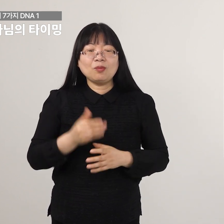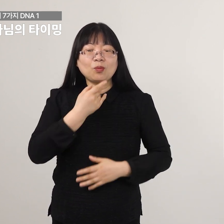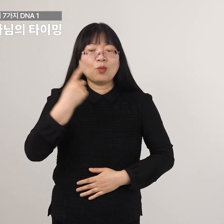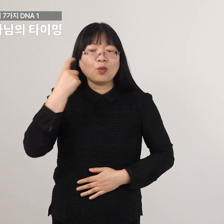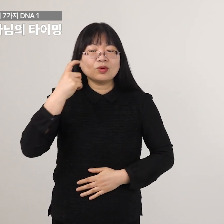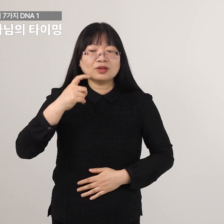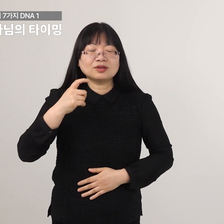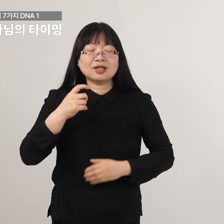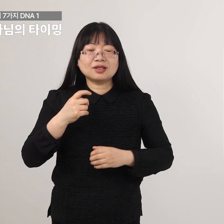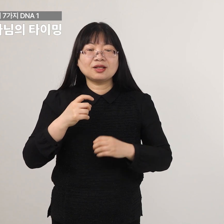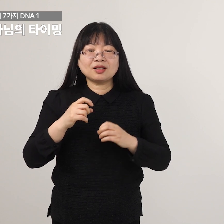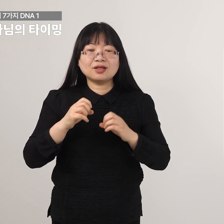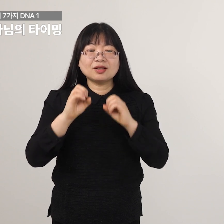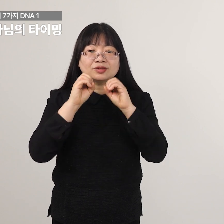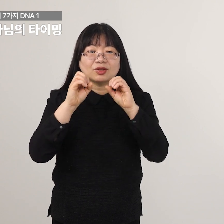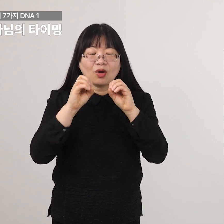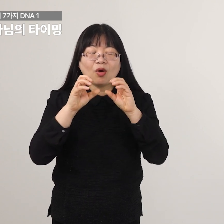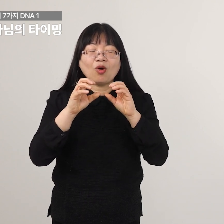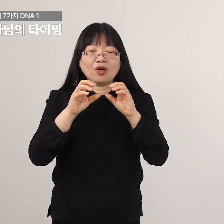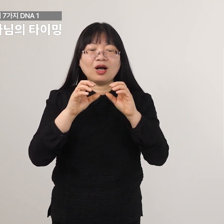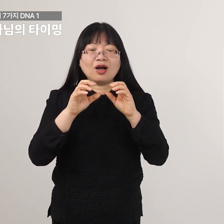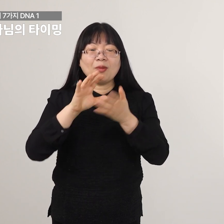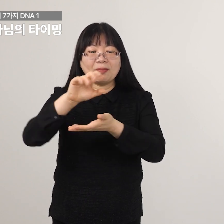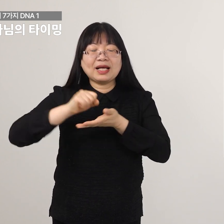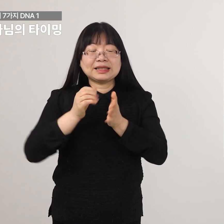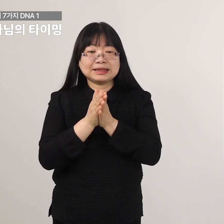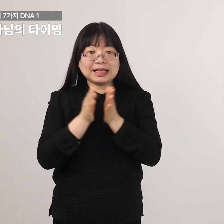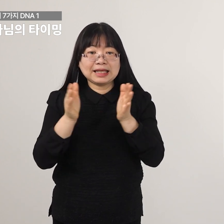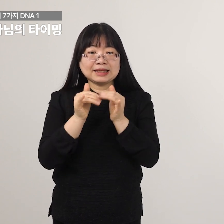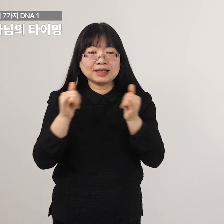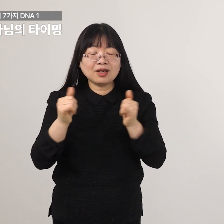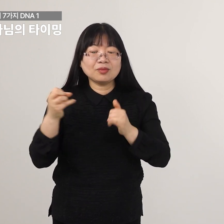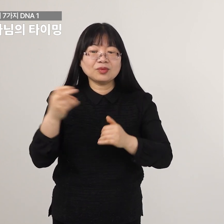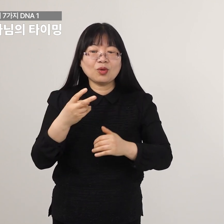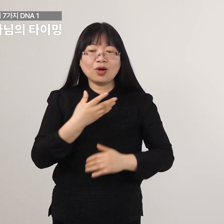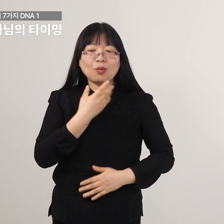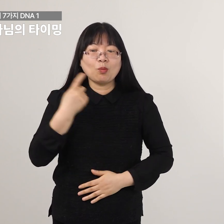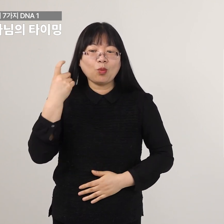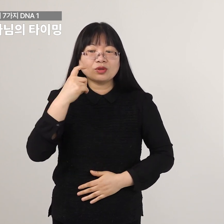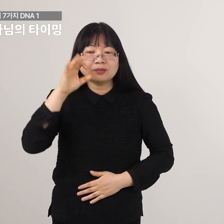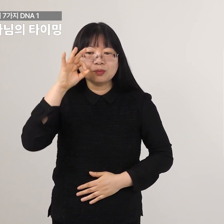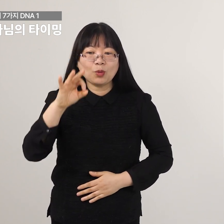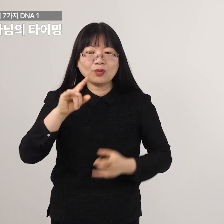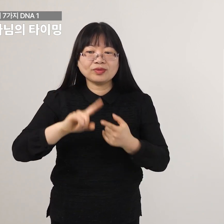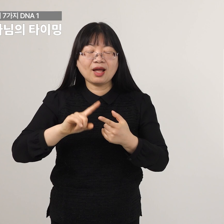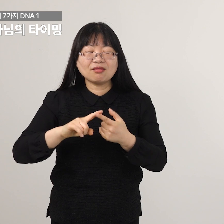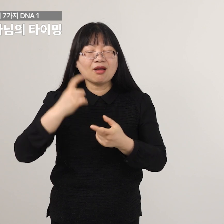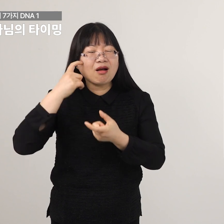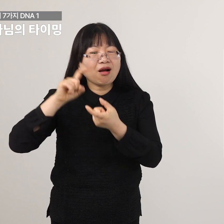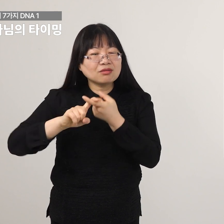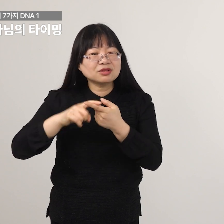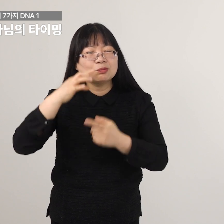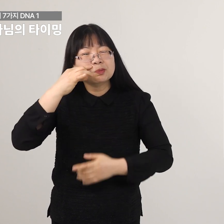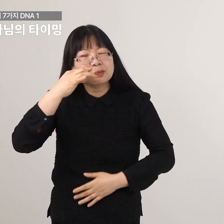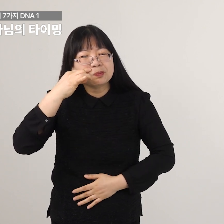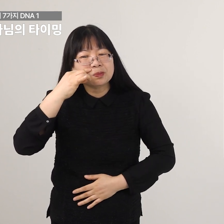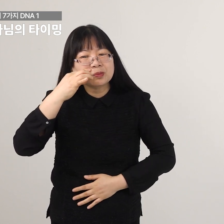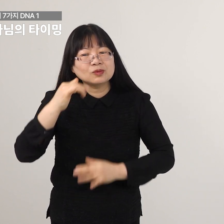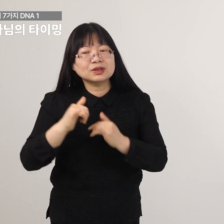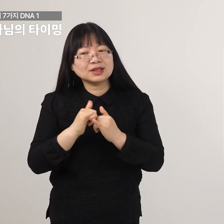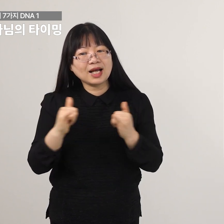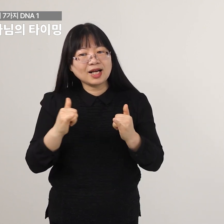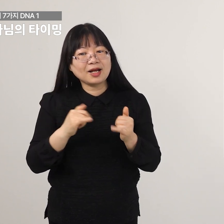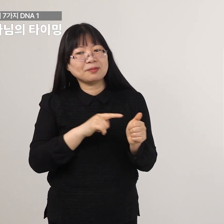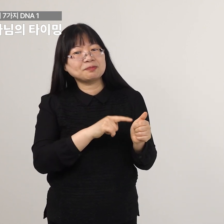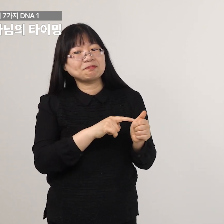복음을 처음 받기 시작했거나 또는 복음에 호의적인 관심을 가진 자 정도로